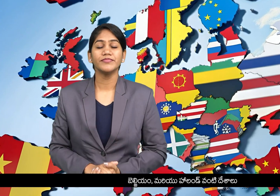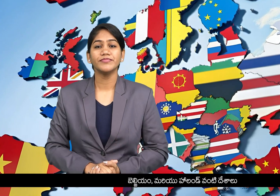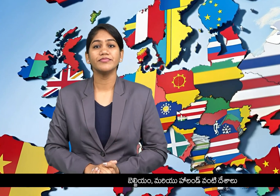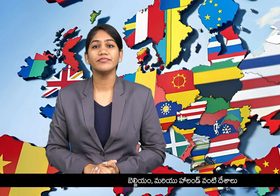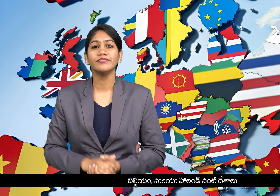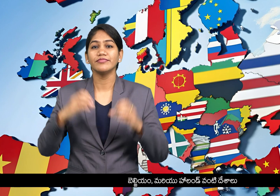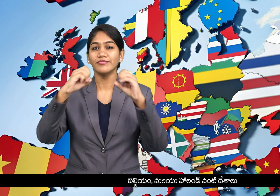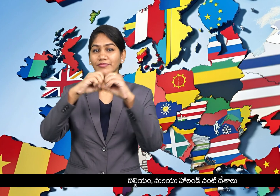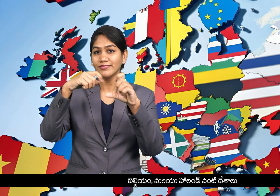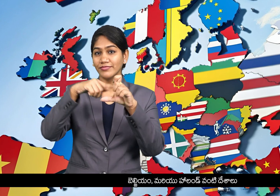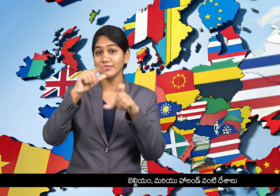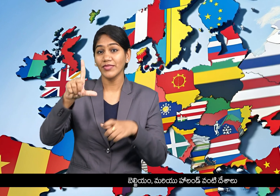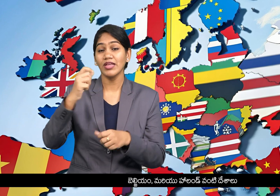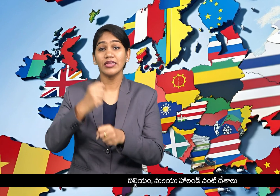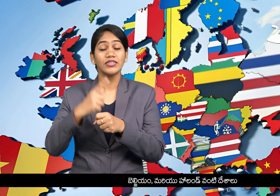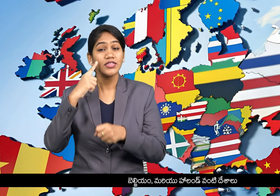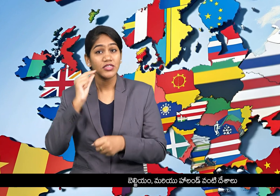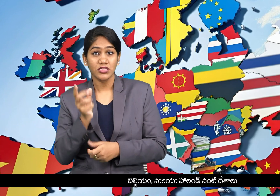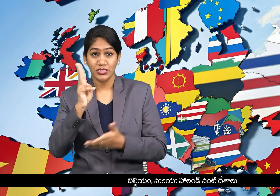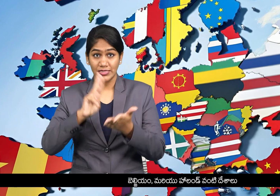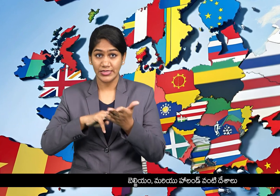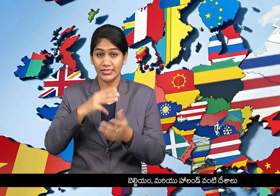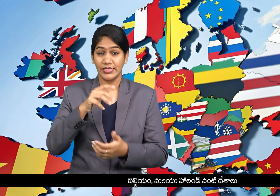బెల్జియం మరియు హాలండ్ వంటి దేశాలు